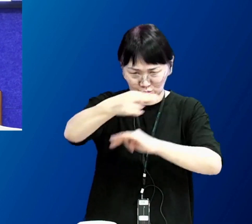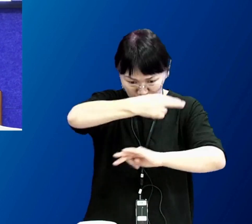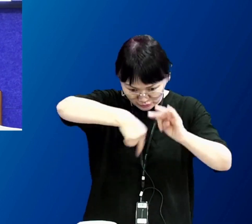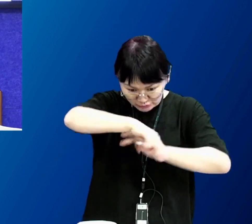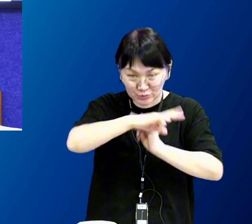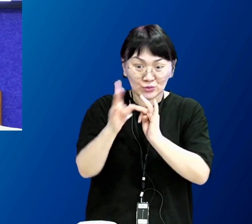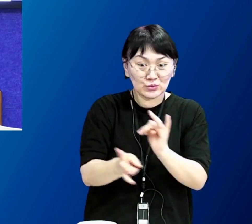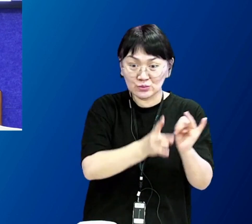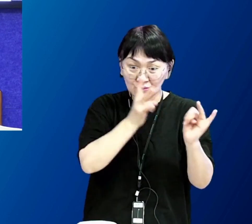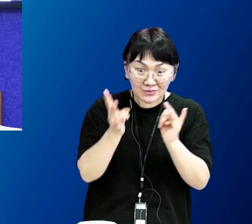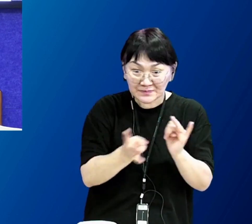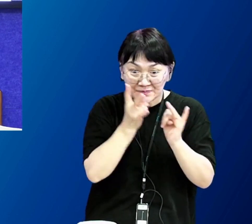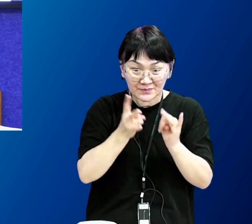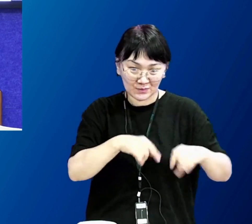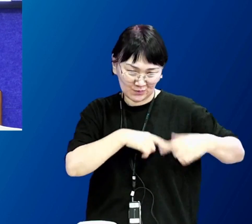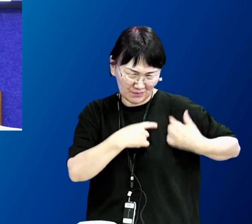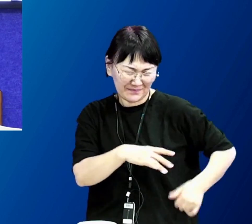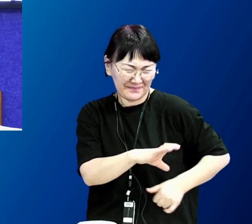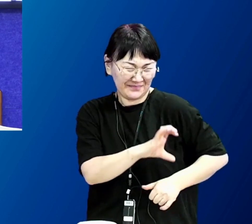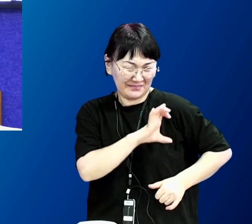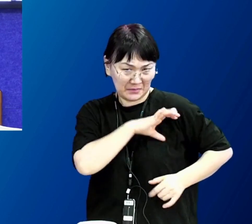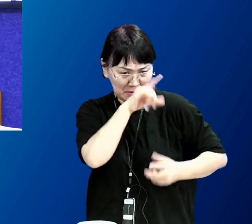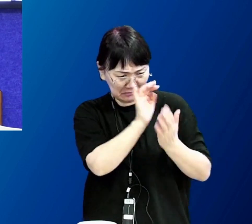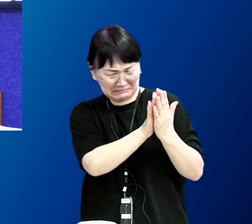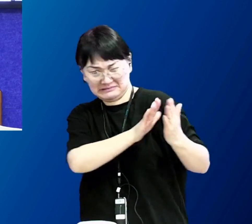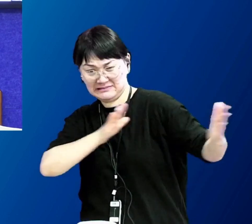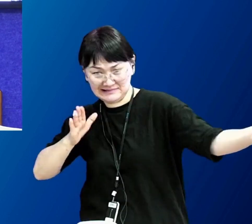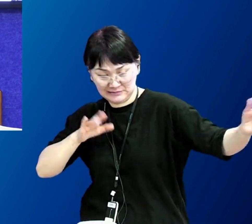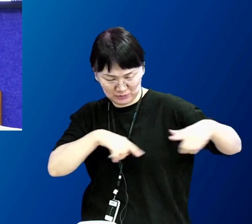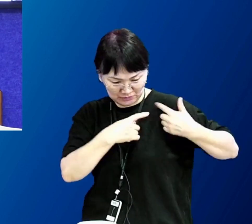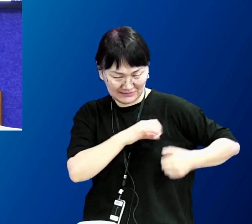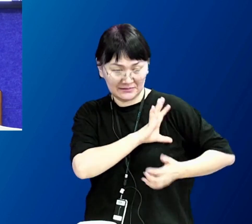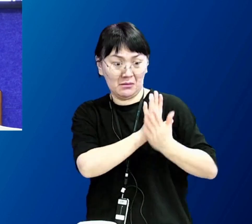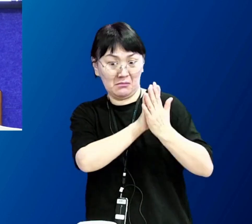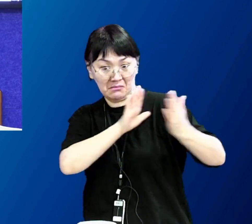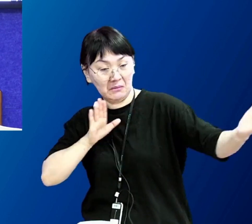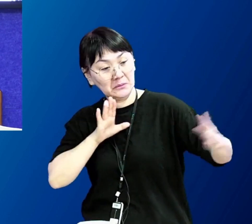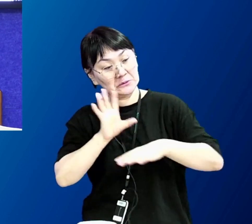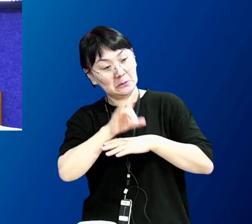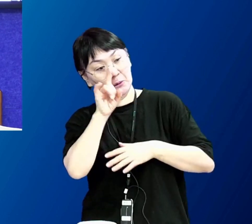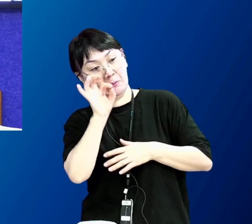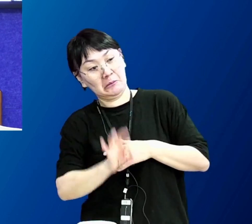дүүргийн нөхрөлдөө ч зүрх сэтгэл нь хөндий байгаа хэрнээсээ